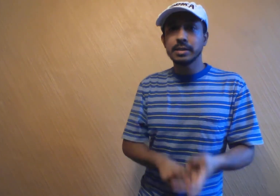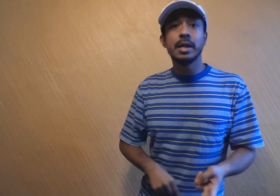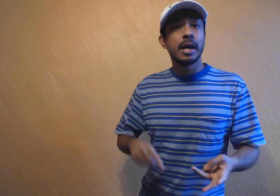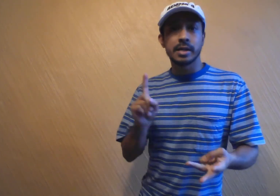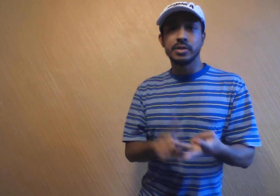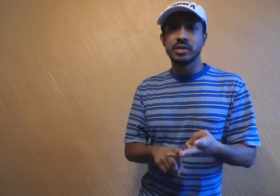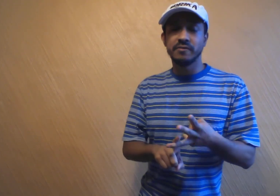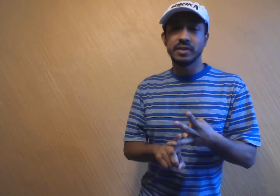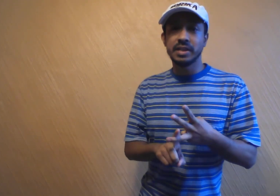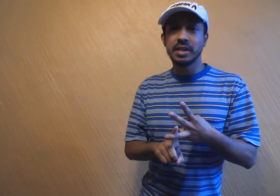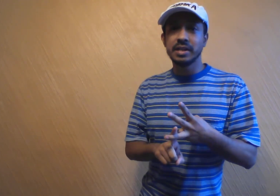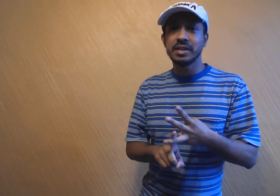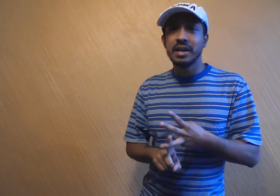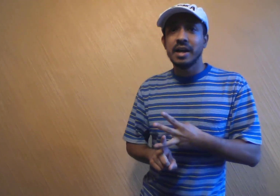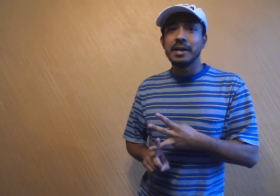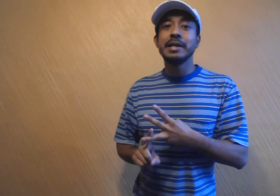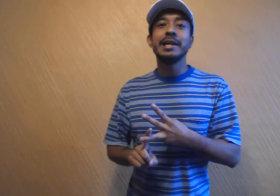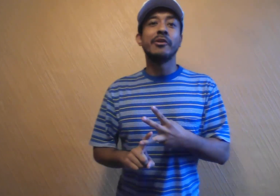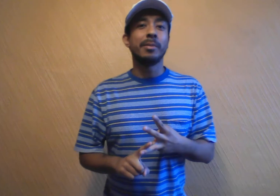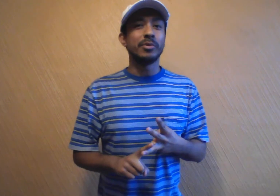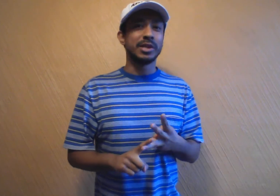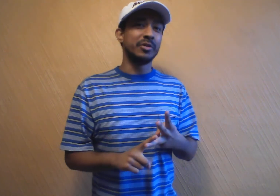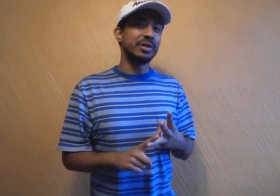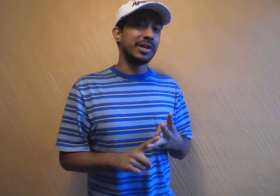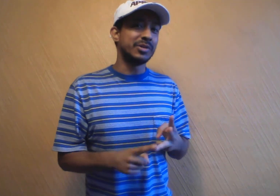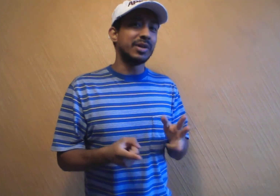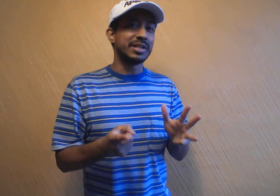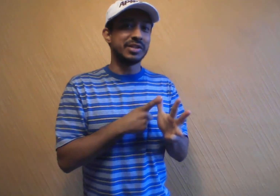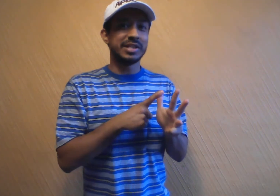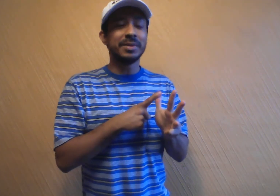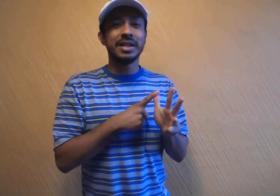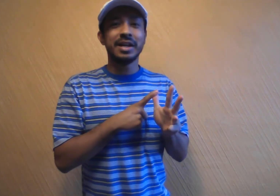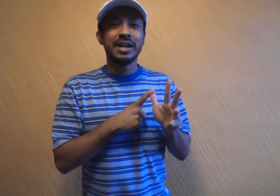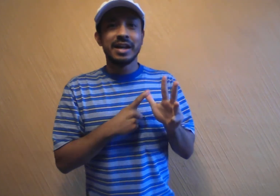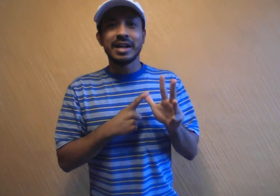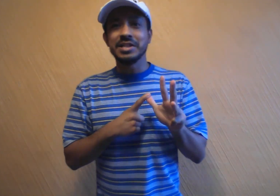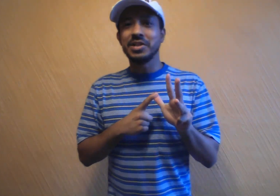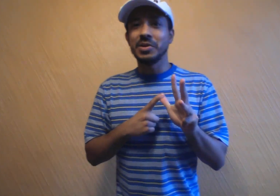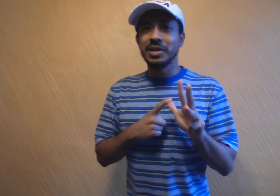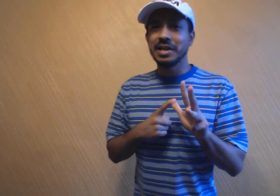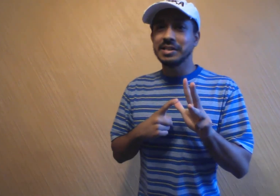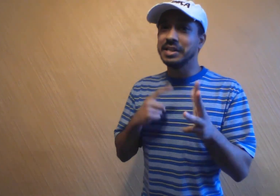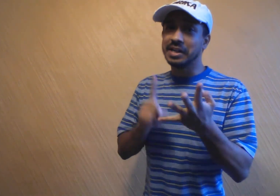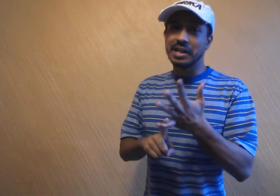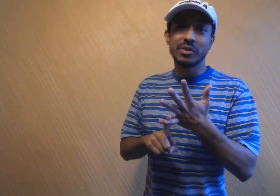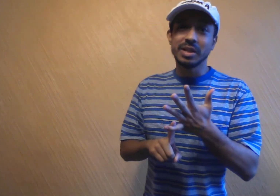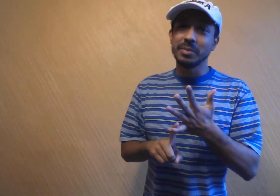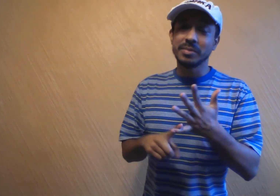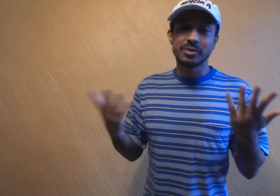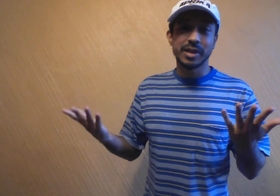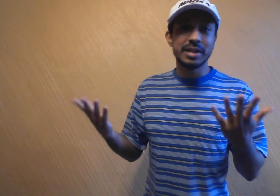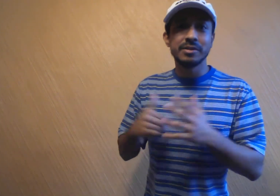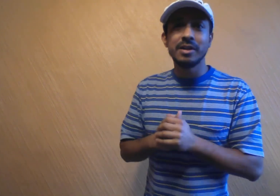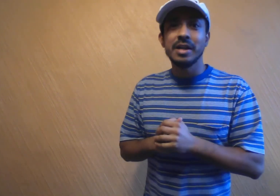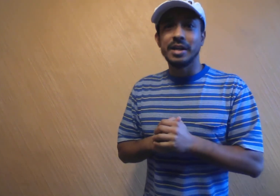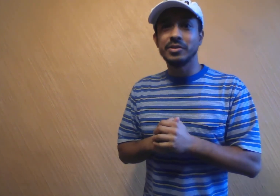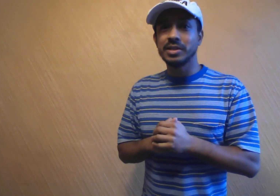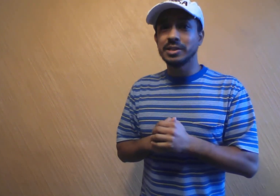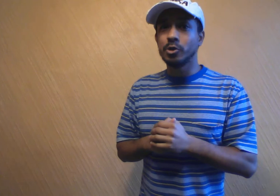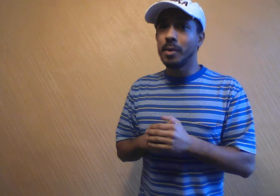navideñas, canciones infantiles, y ahora vamos a incluir lo que son canciones de banda, canciones de reggaetón también me han sugerido. Entonces lo